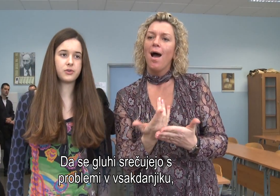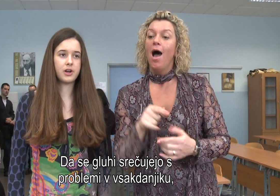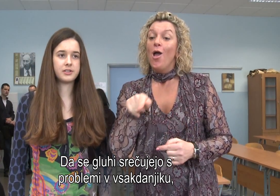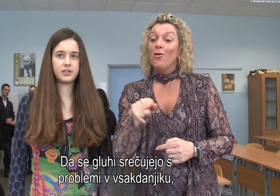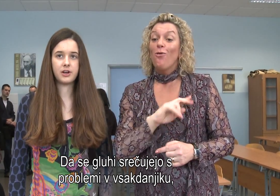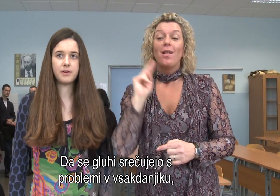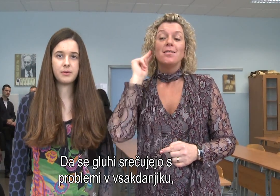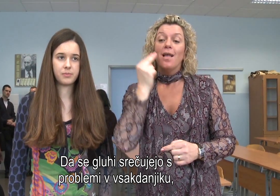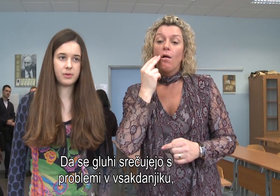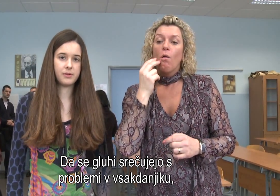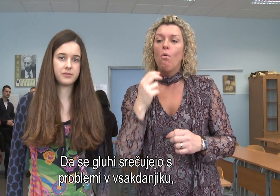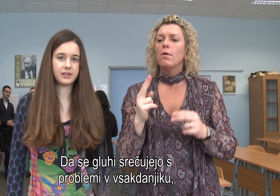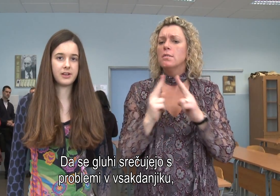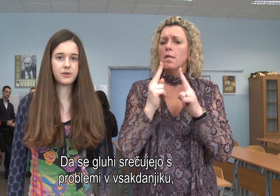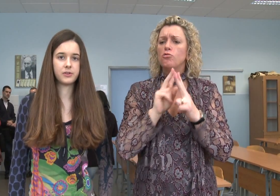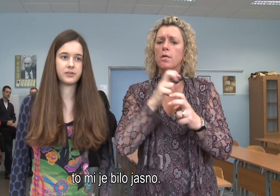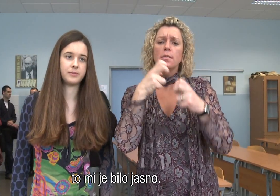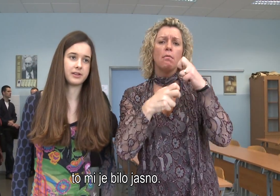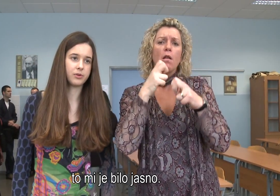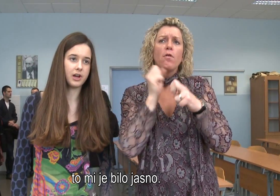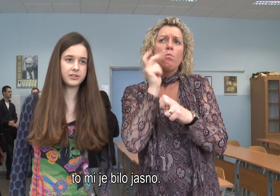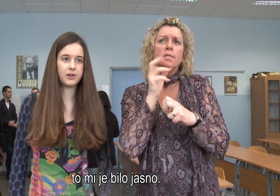srečujejo s težavami pa problemi v vsakdanjiku, to se mi je tako bilo jasno.